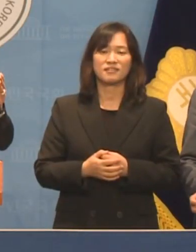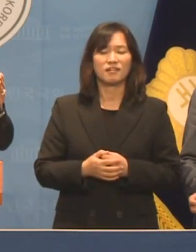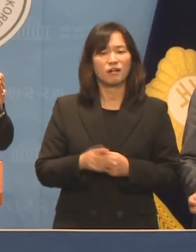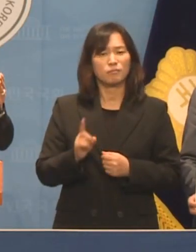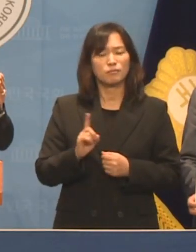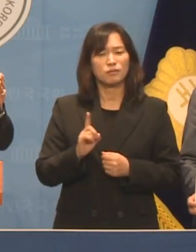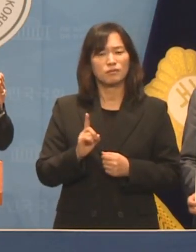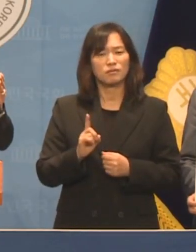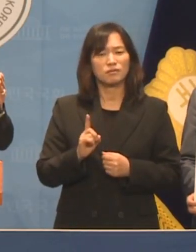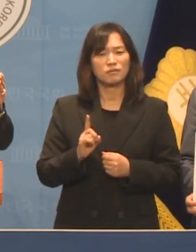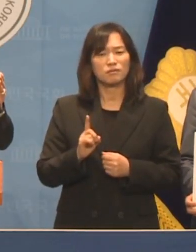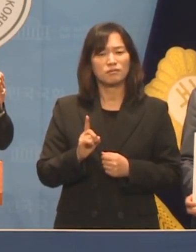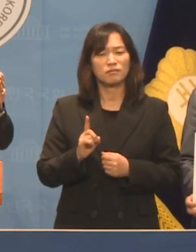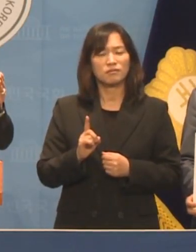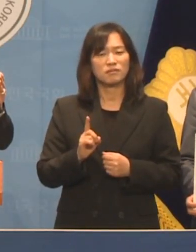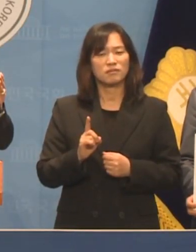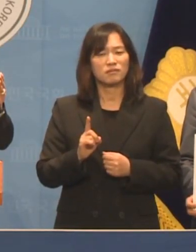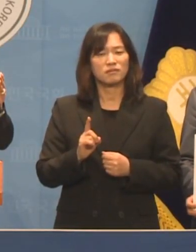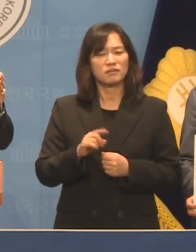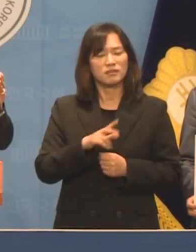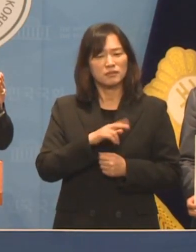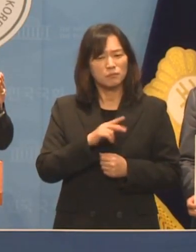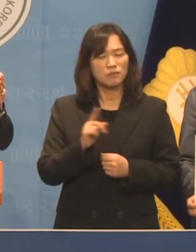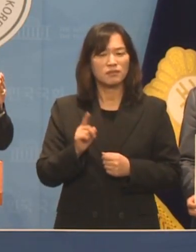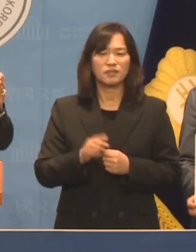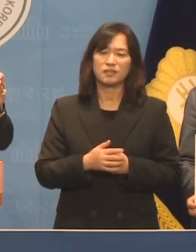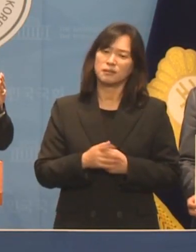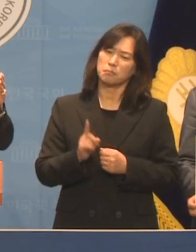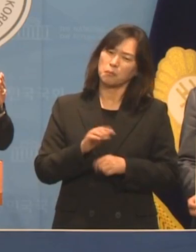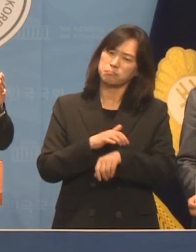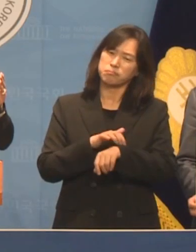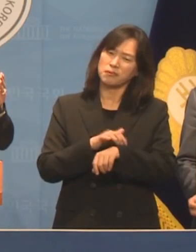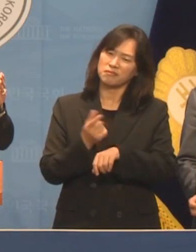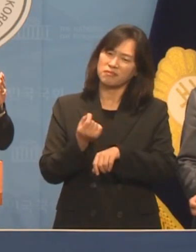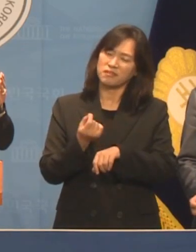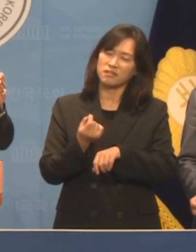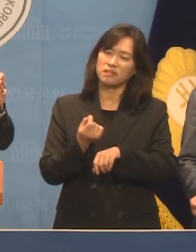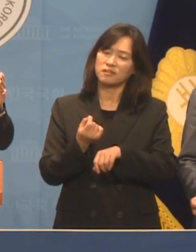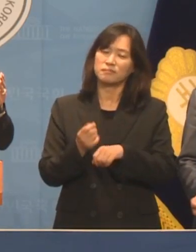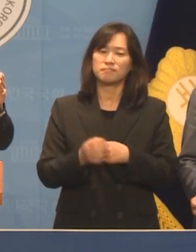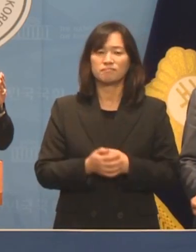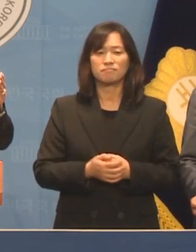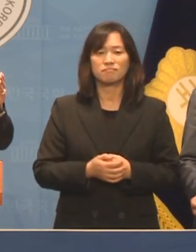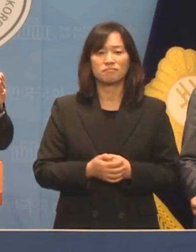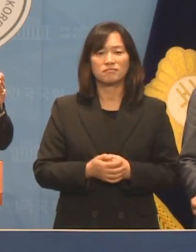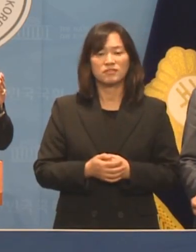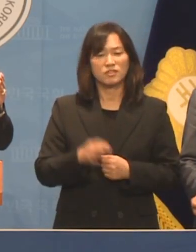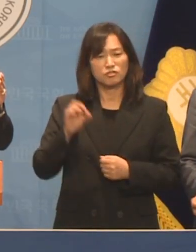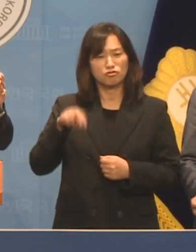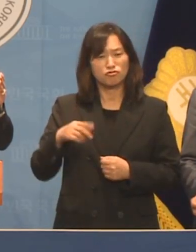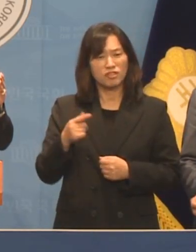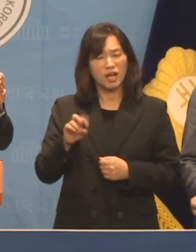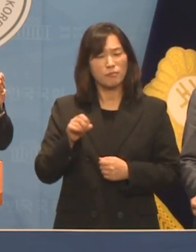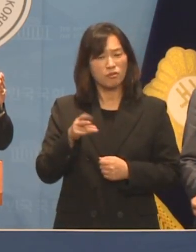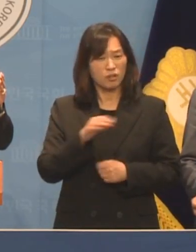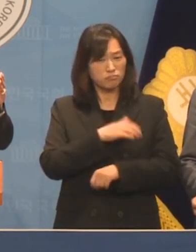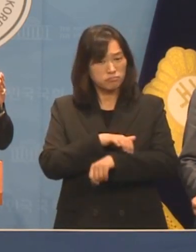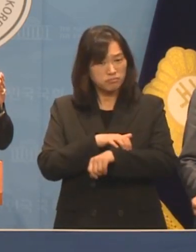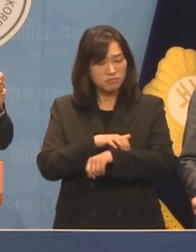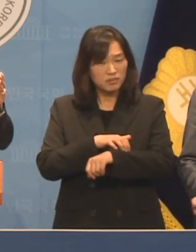아무래도 윤한홍 의원이 조금 불편한가 봐요. 윤한홍이가? 예.